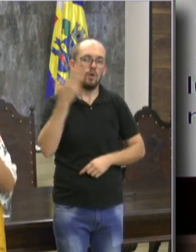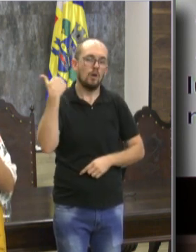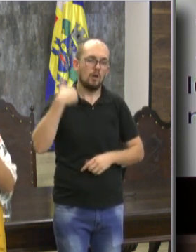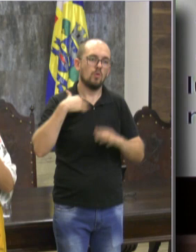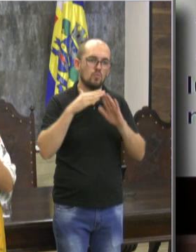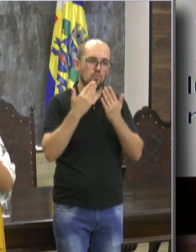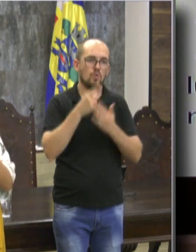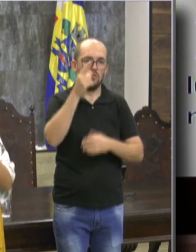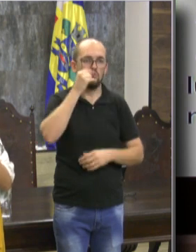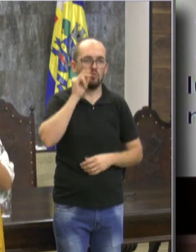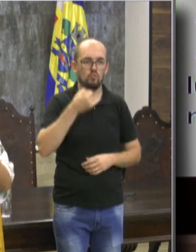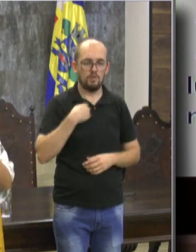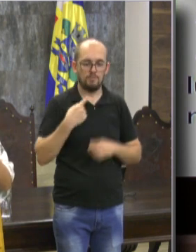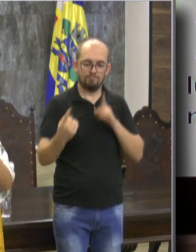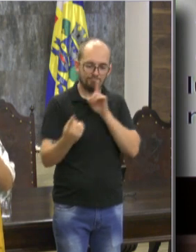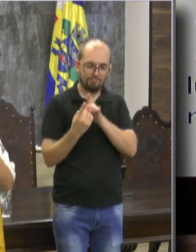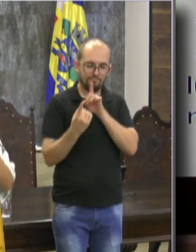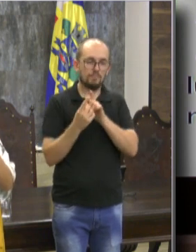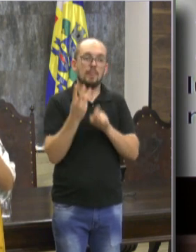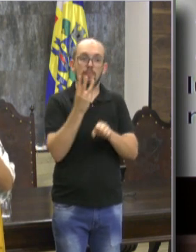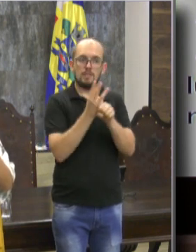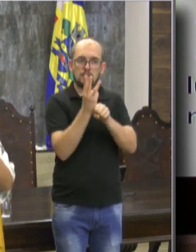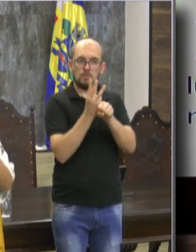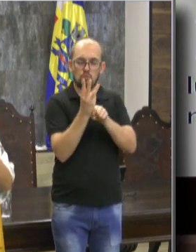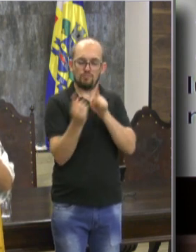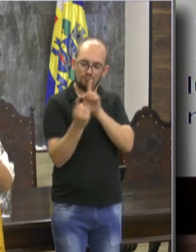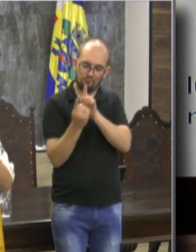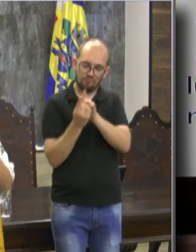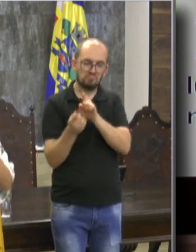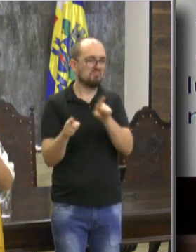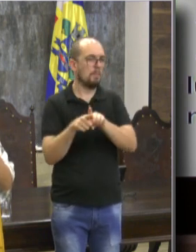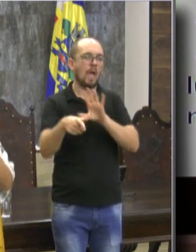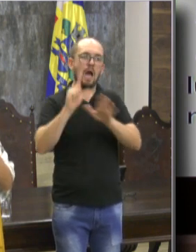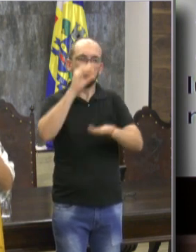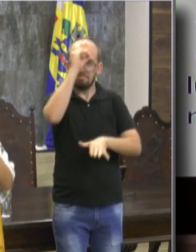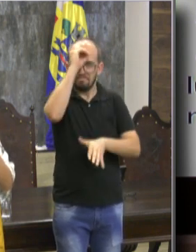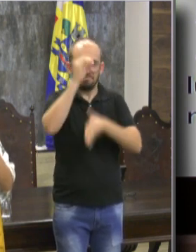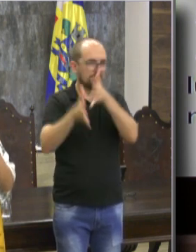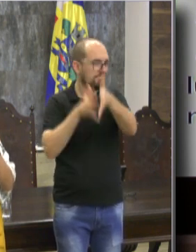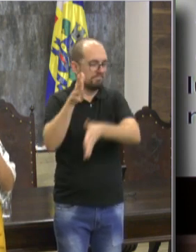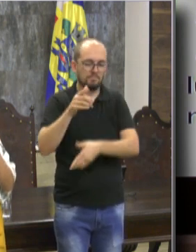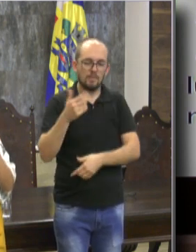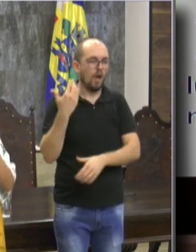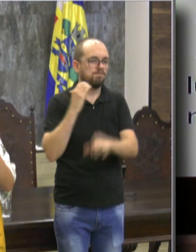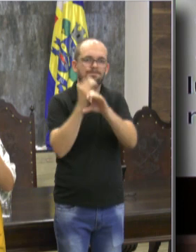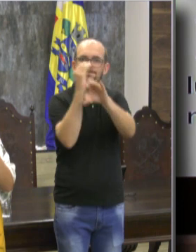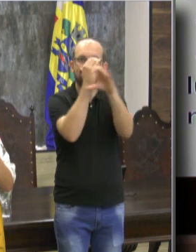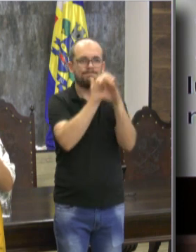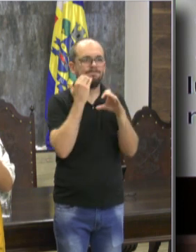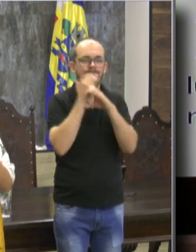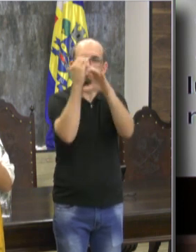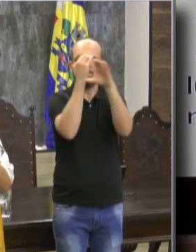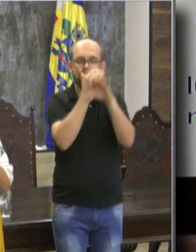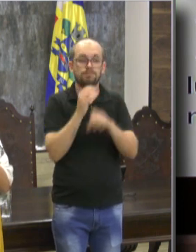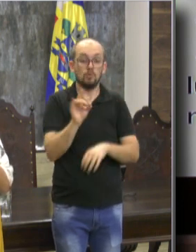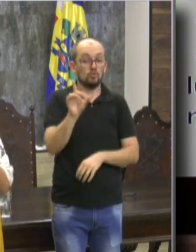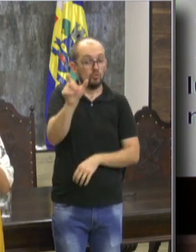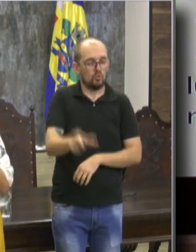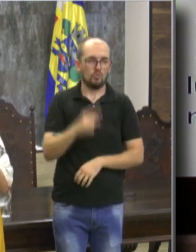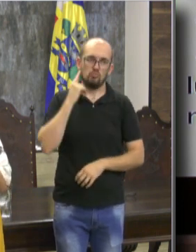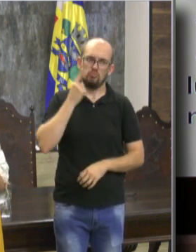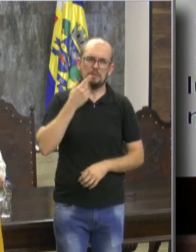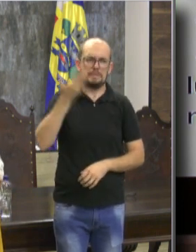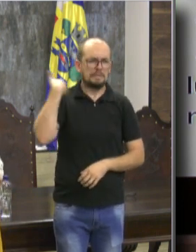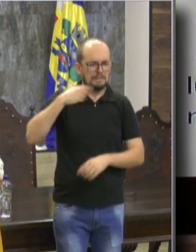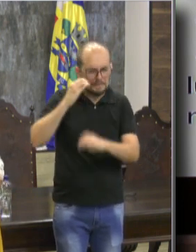em Jundiaí. 3 anos também, a criança não tinha língua de sinais, enfim, eram crianças sem comunicação, mas aqui era só surdez, eu achava